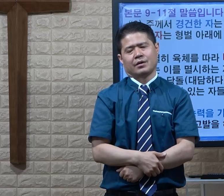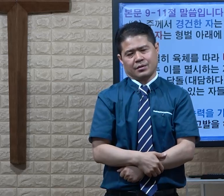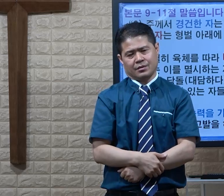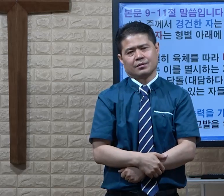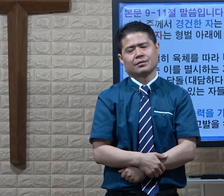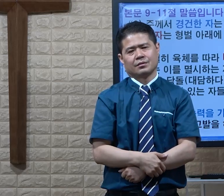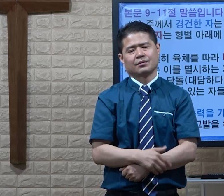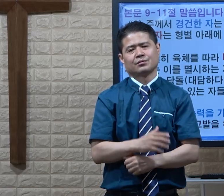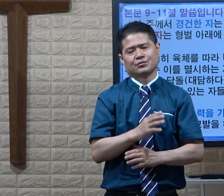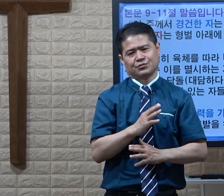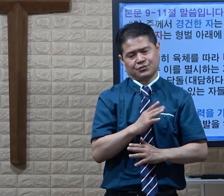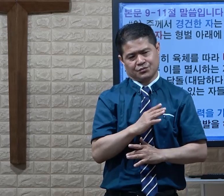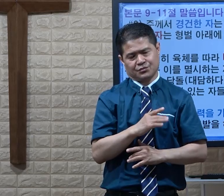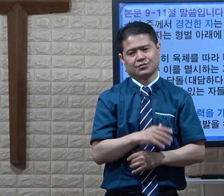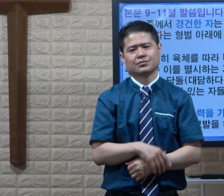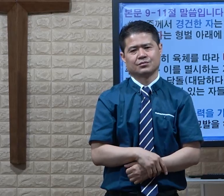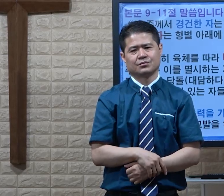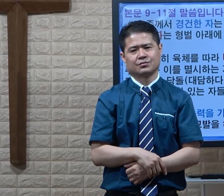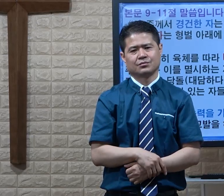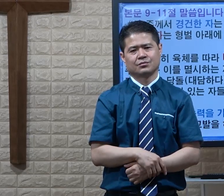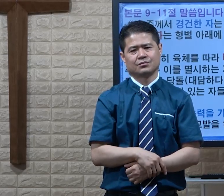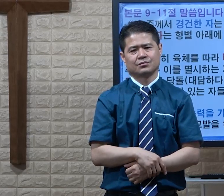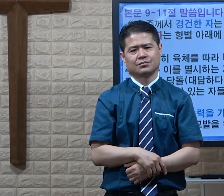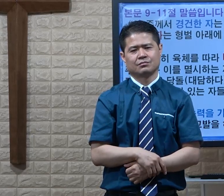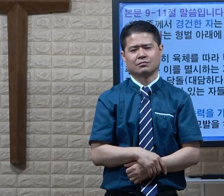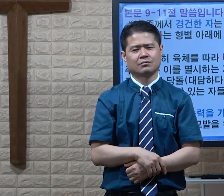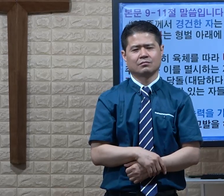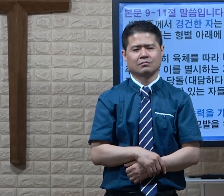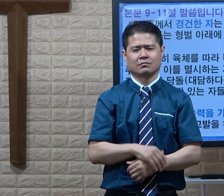그 사람을 하나님이 보내셨구나 정말 두려웠습니다.